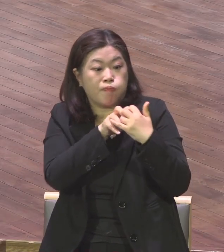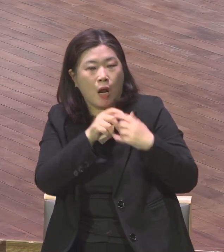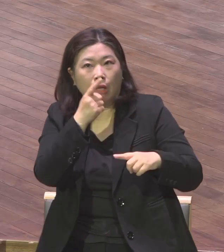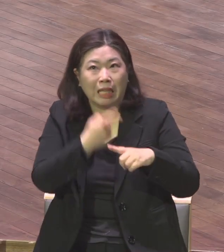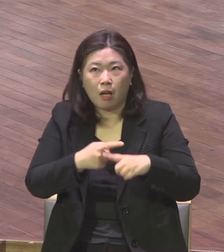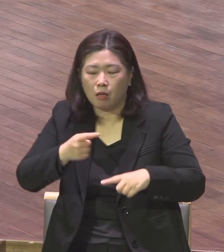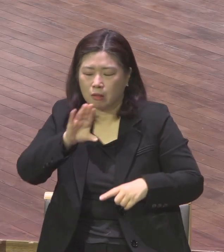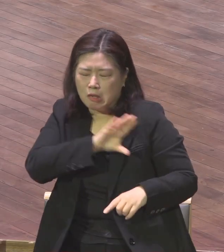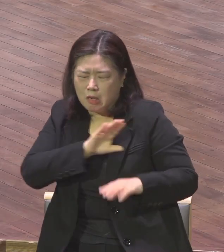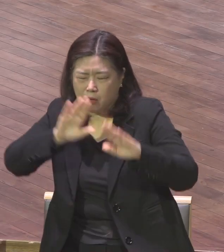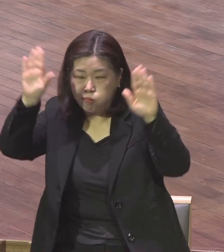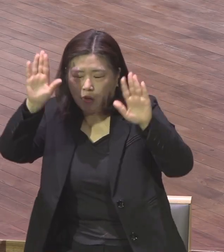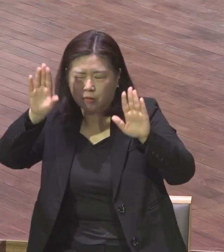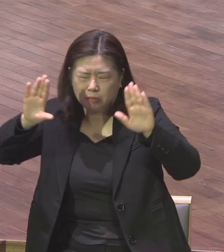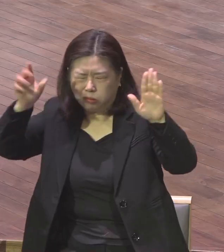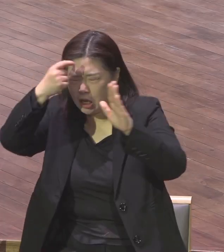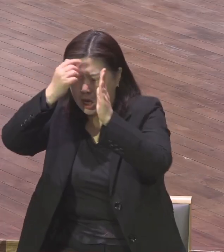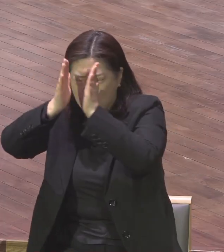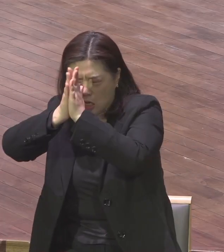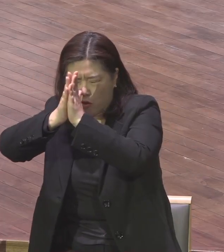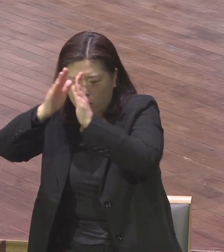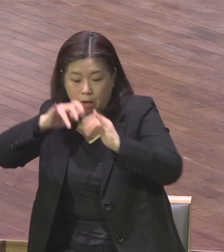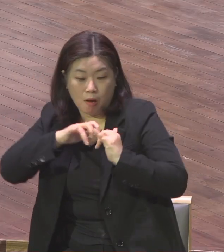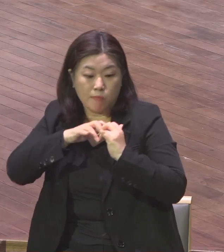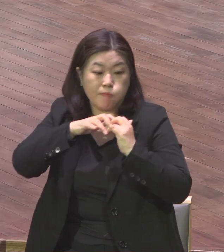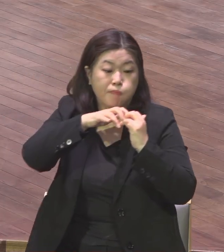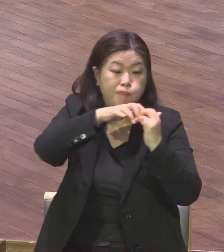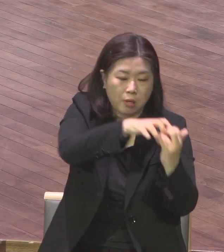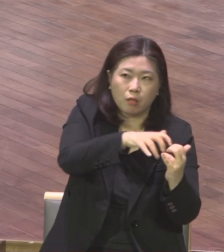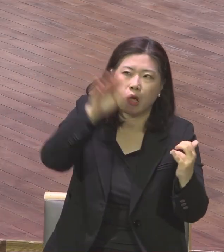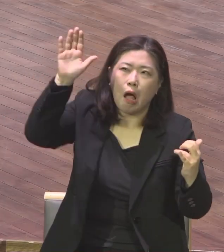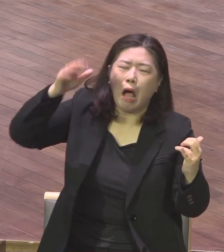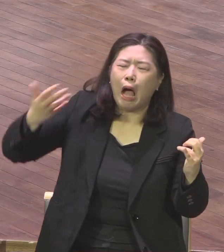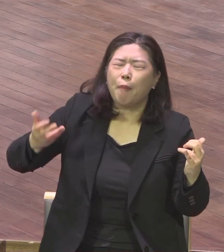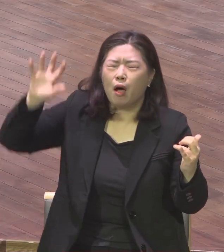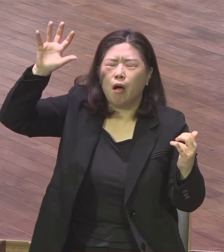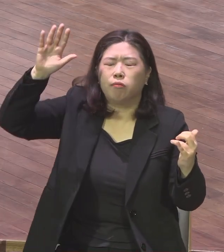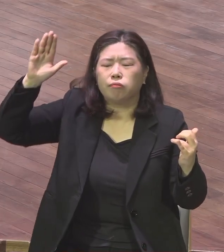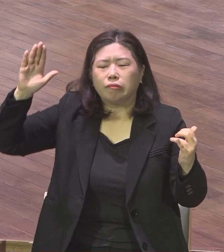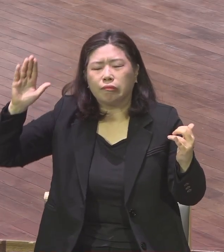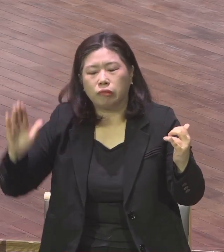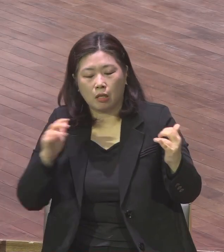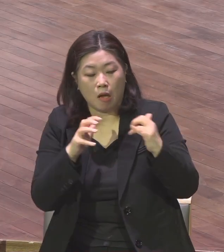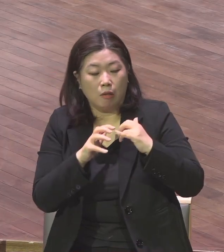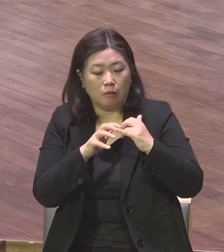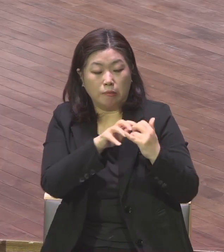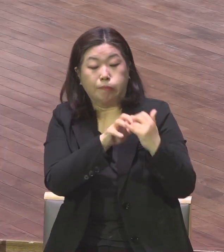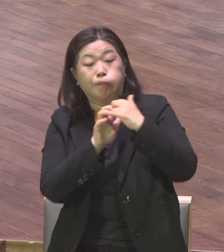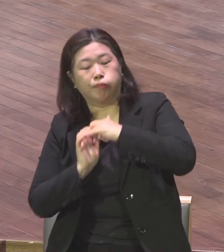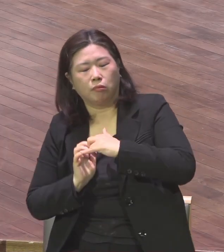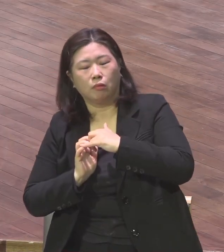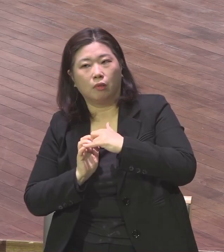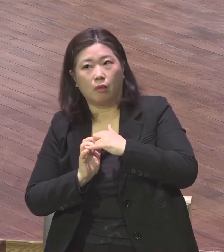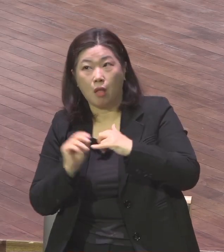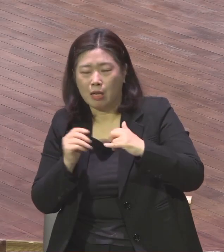손이 안 내려오도록 올려놓으니까 여호수아 군대가 계속 성성장 이겨버렸어. 이게 중보기도예요. 중보기도.